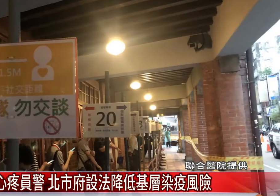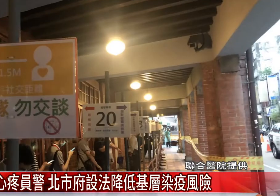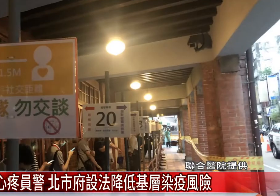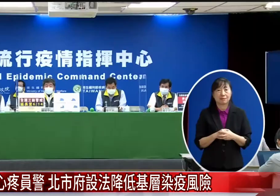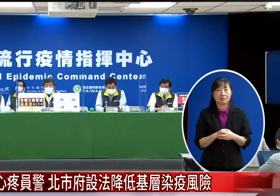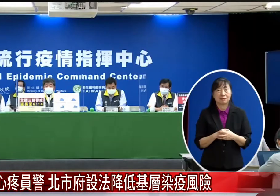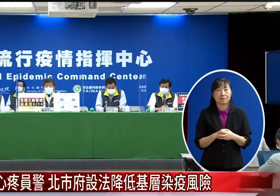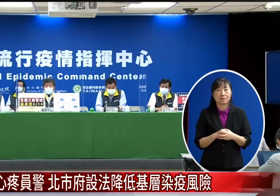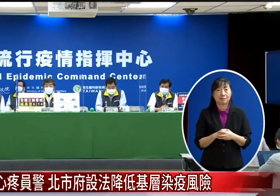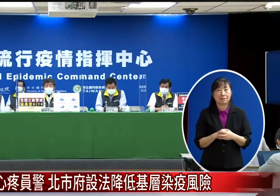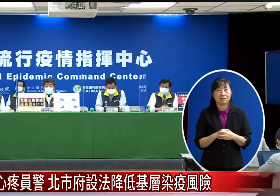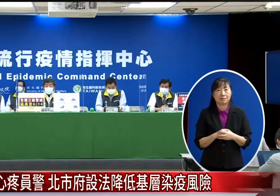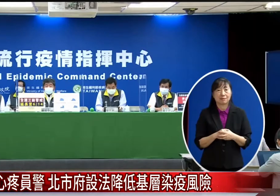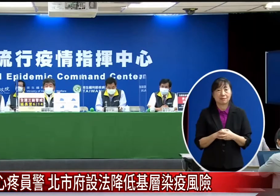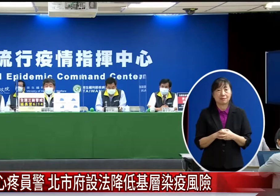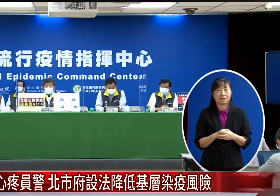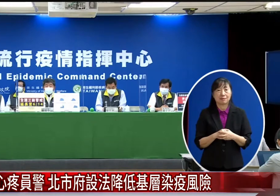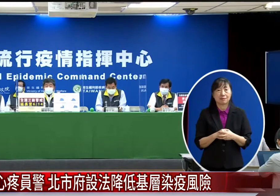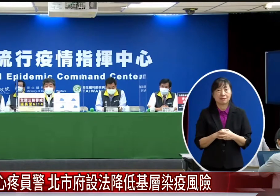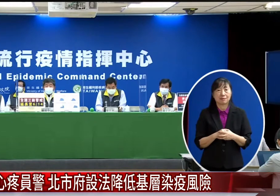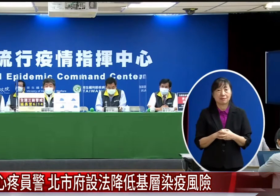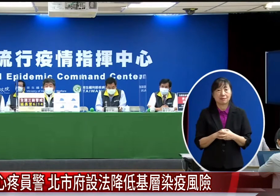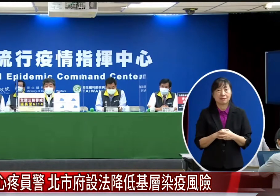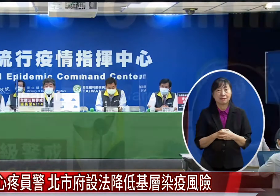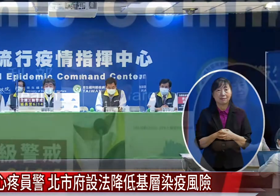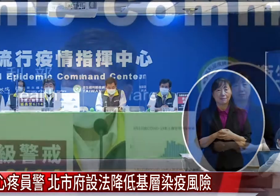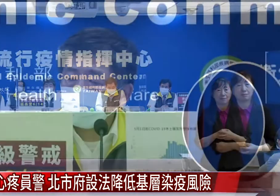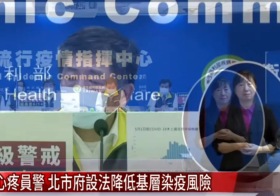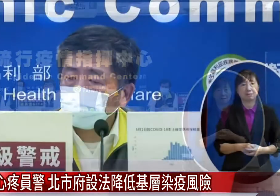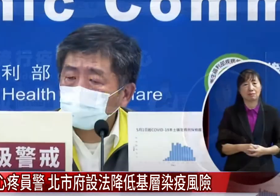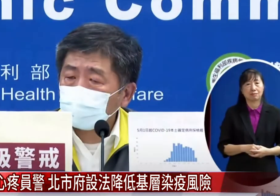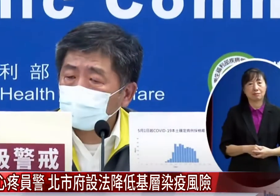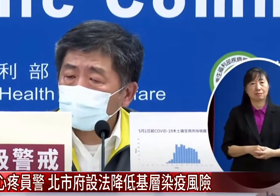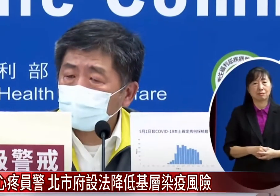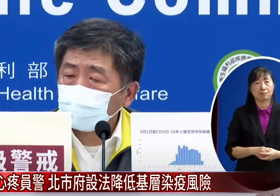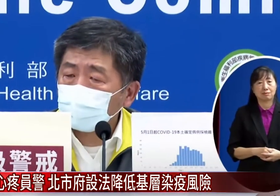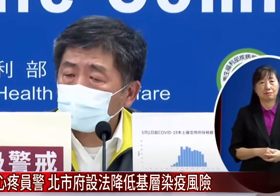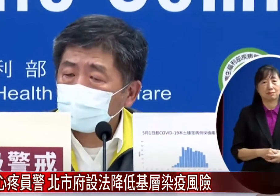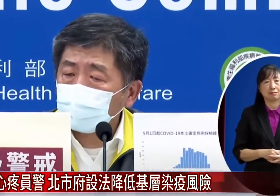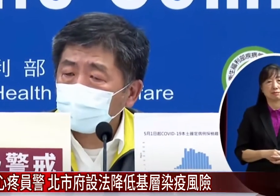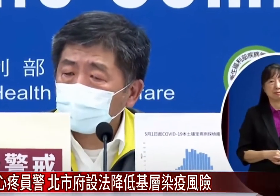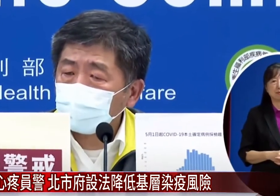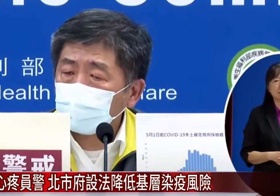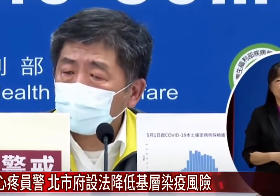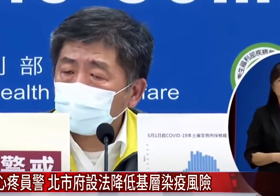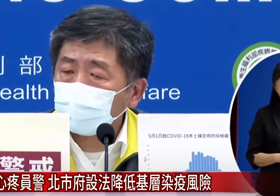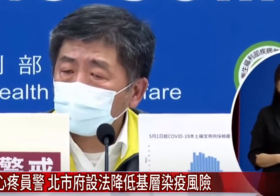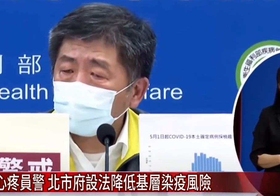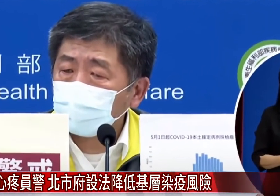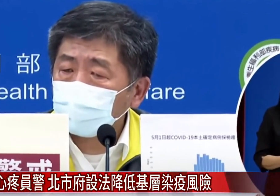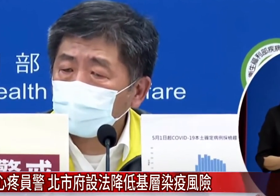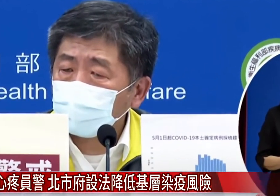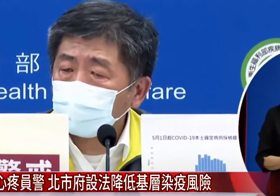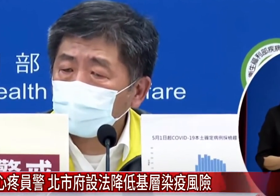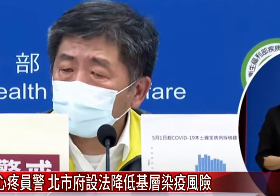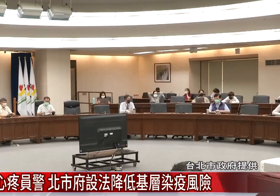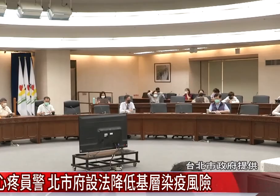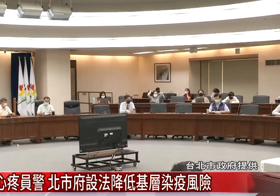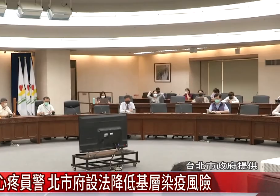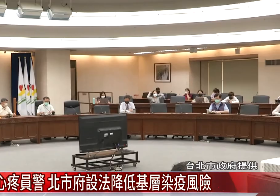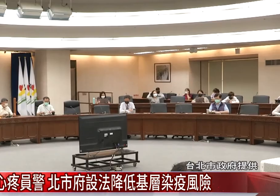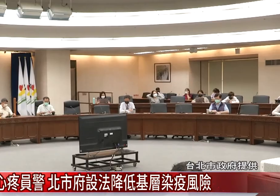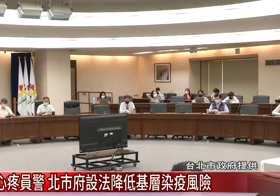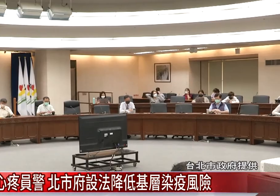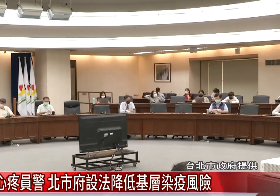流行疫情指挥中心指挥官陈时中日前在记者会上有感而发哽咽，台北市政府也心疼员警，设